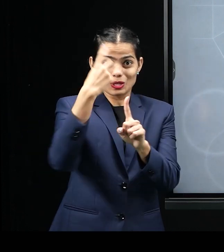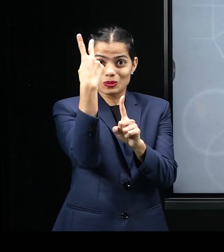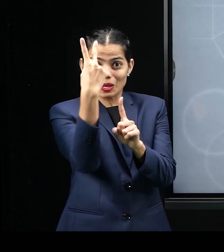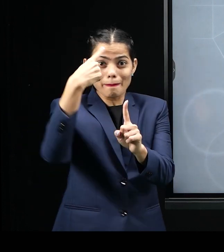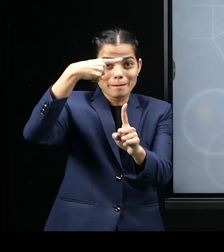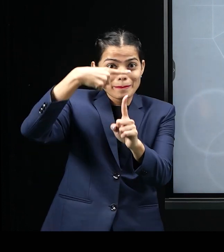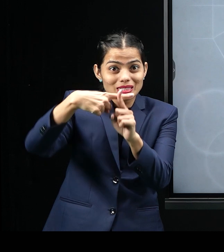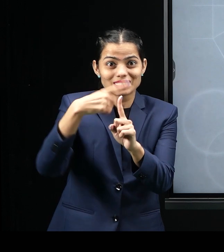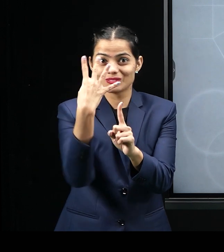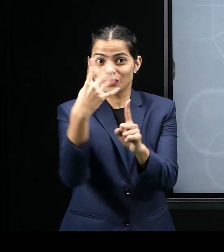4k²